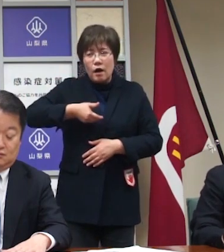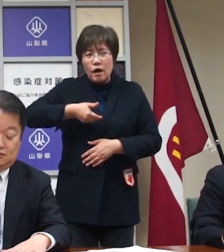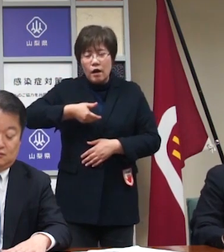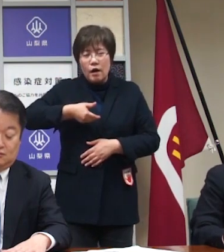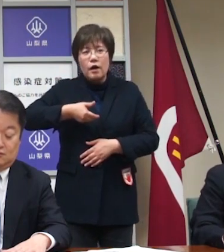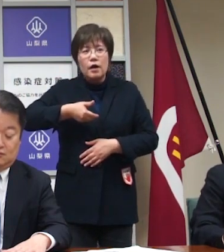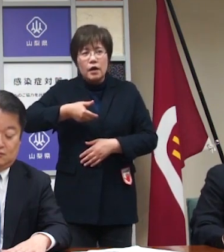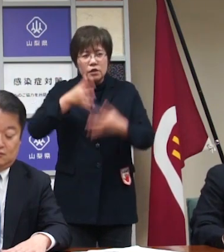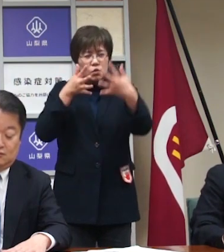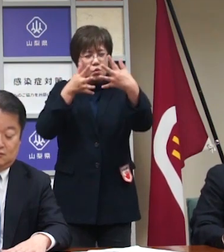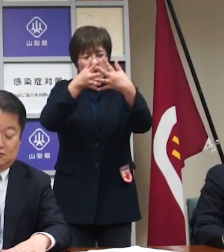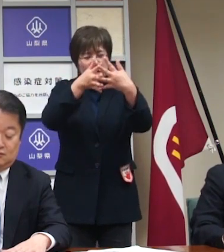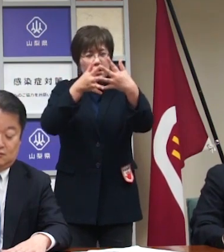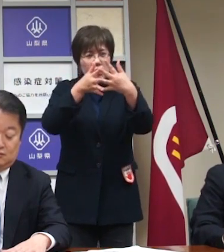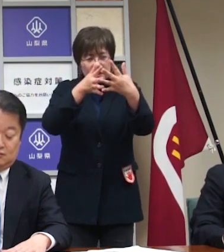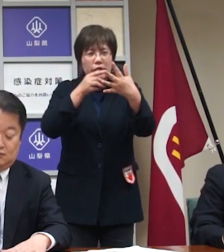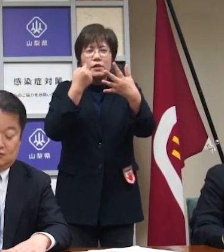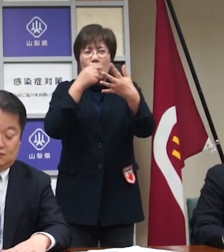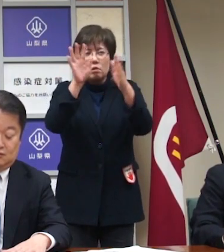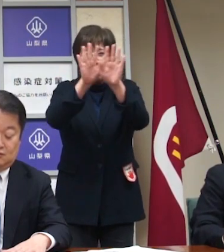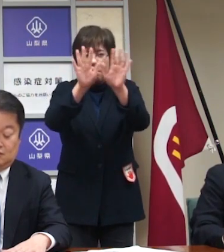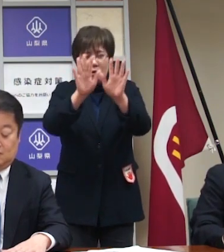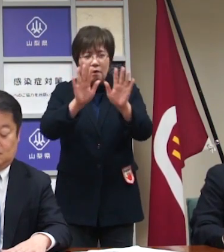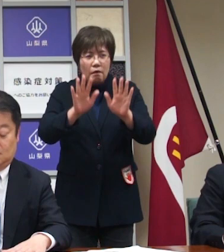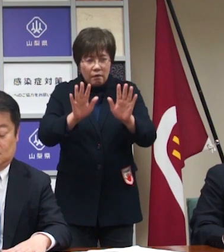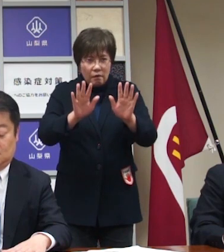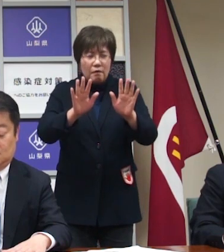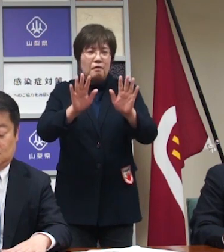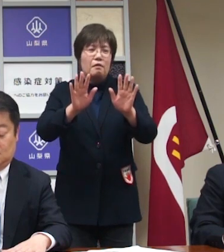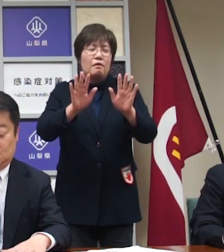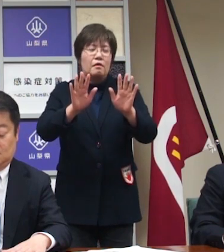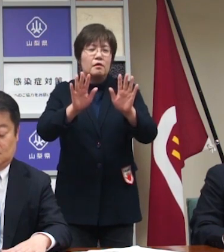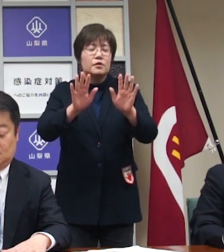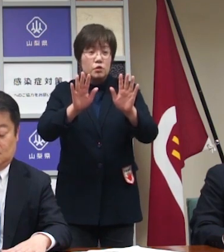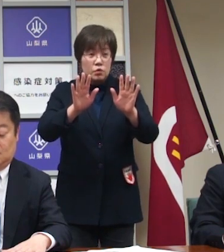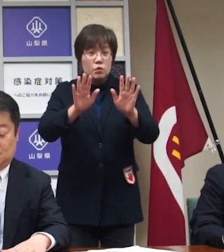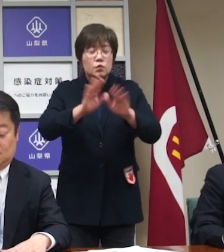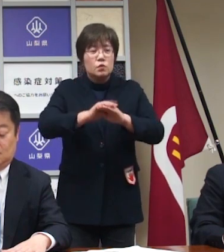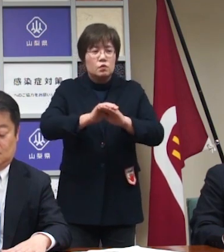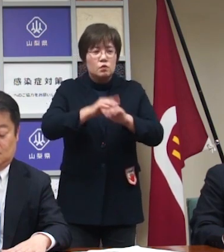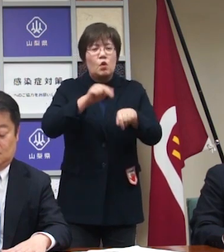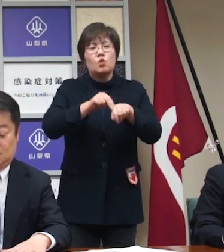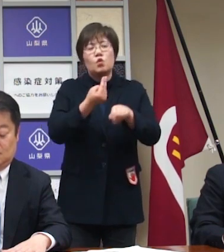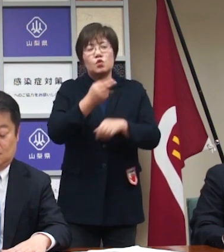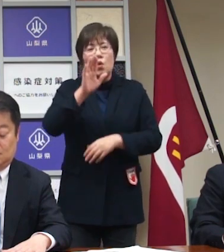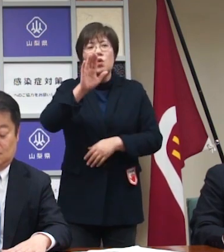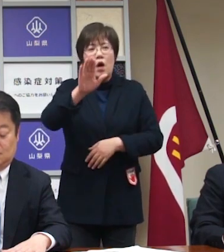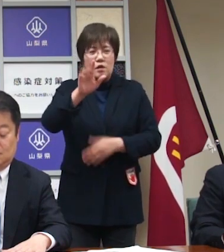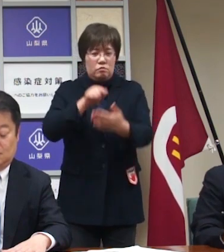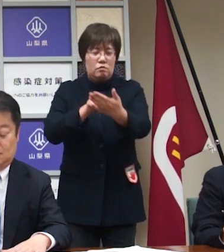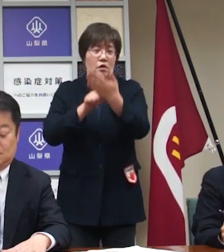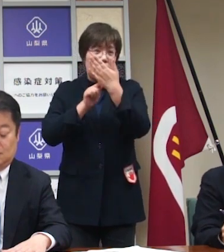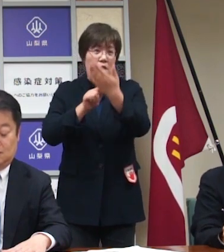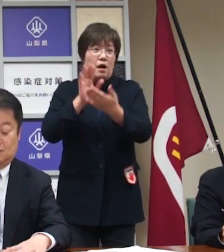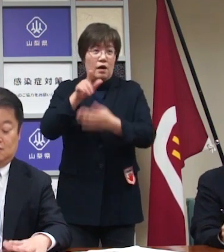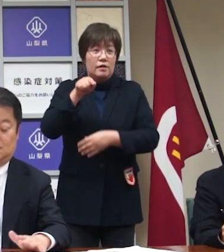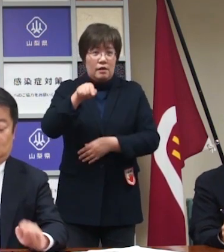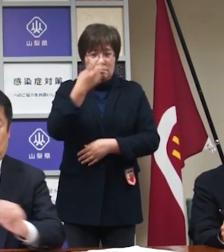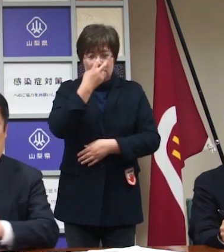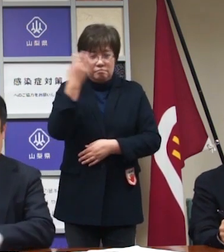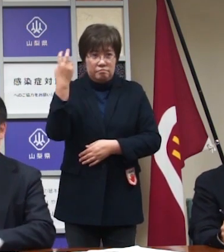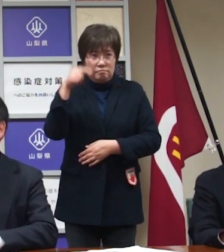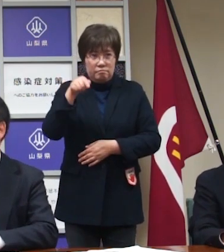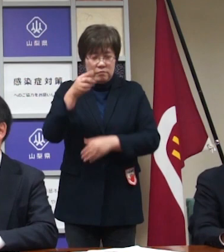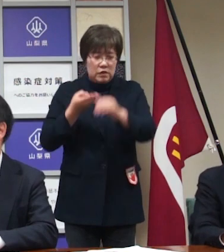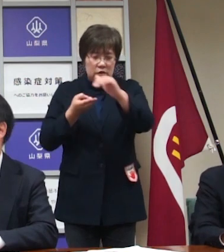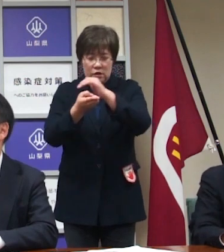陰影というのが比較的特徴的な所見になりまして、その所見が